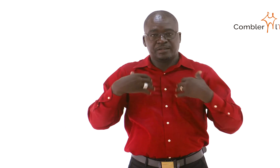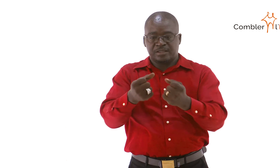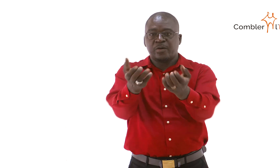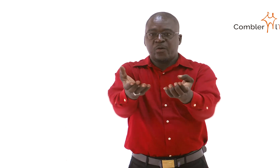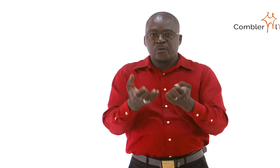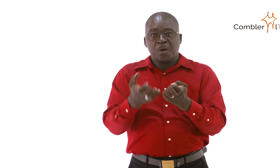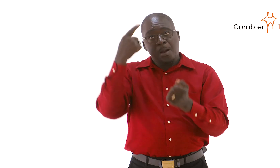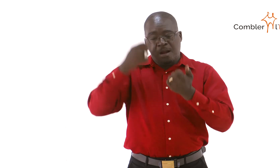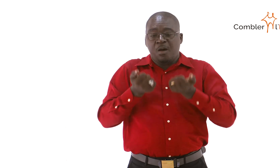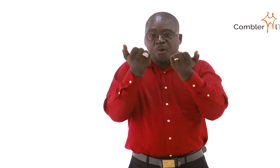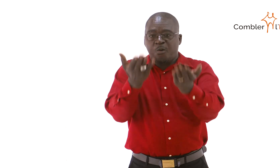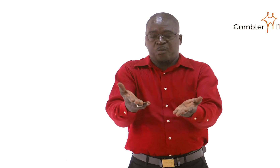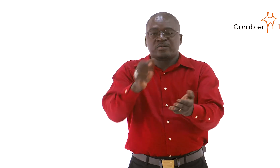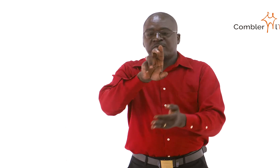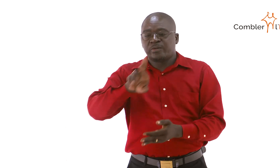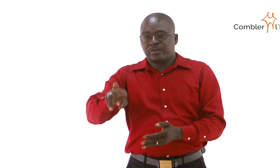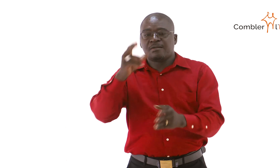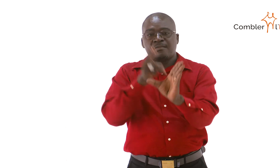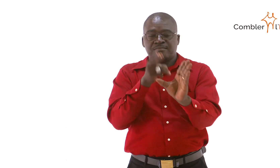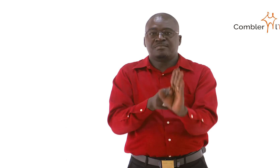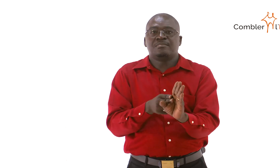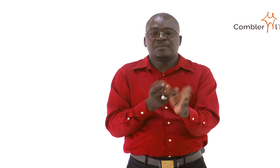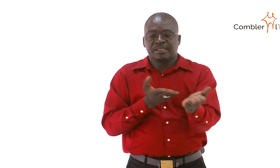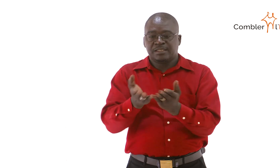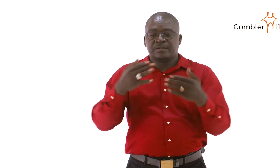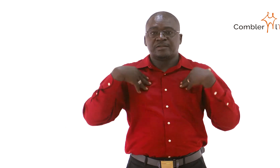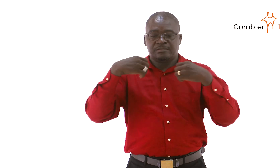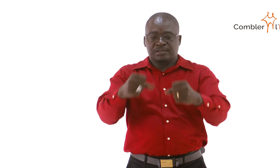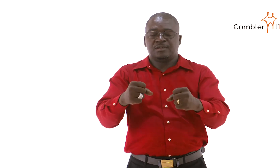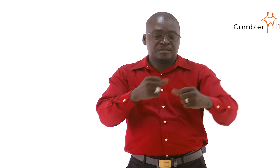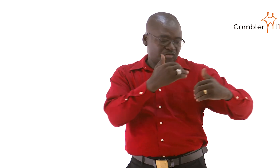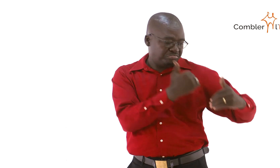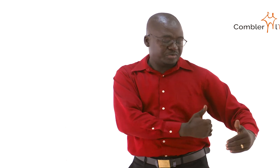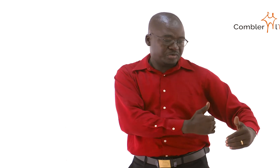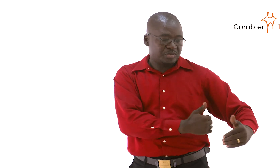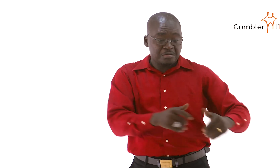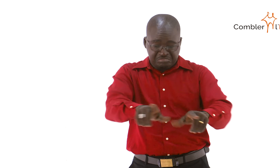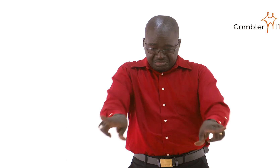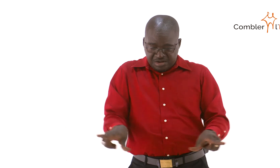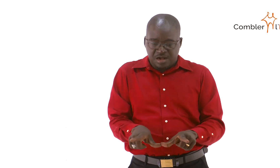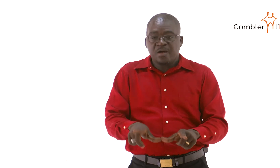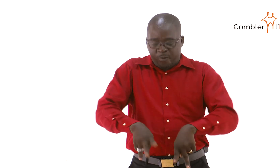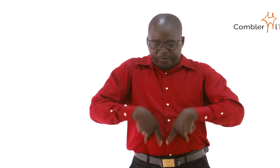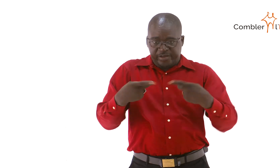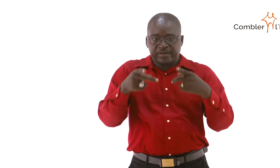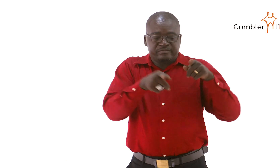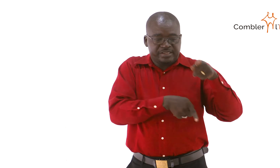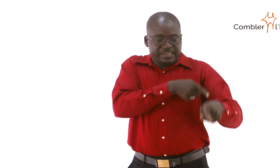dont ils ont besoin à cause de leur handicap. Les pays doivent aussi s'assurer que les services de santé sont proches de là où les gens